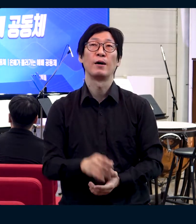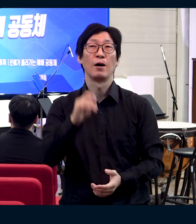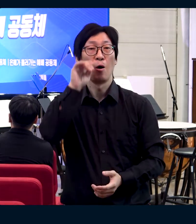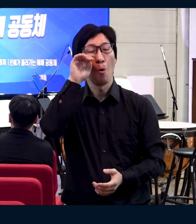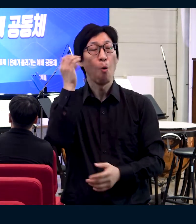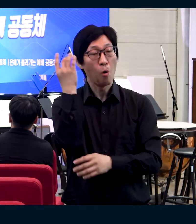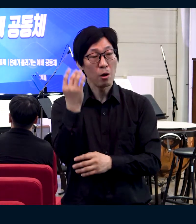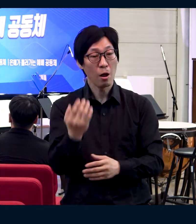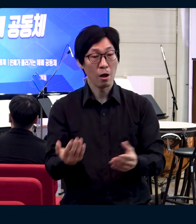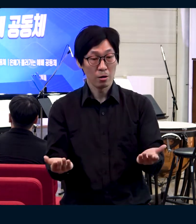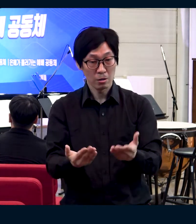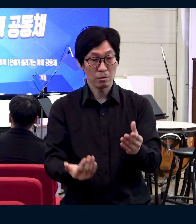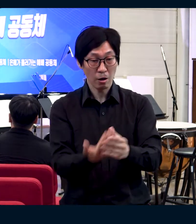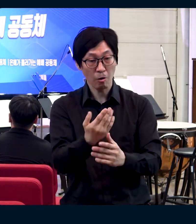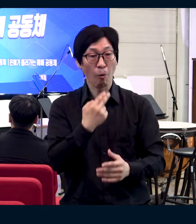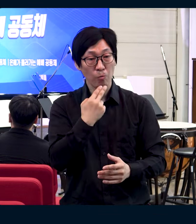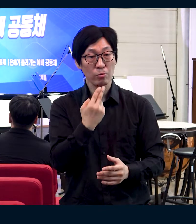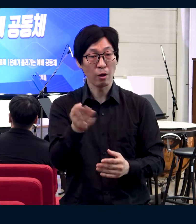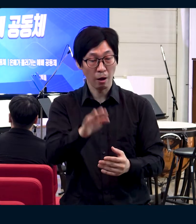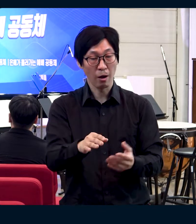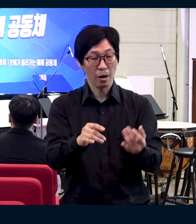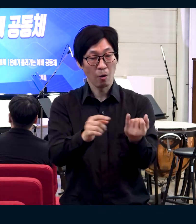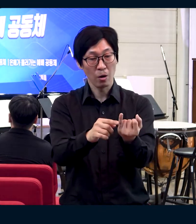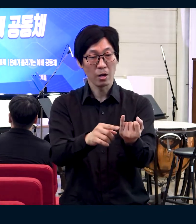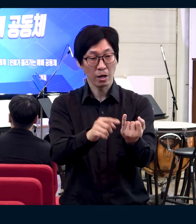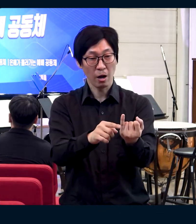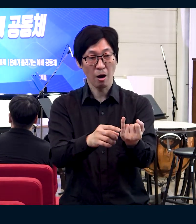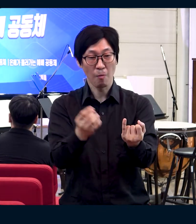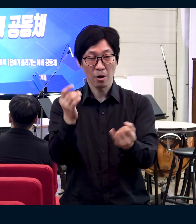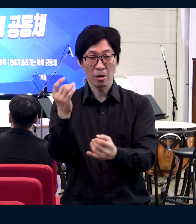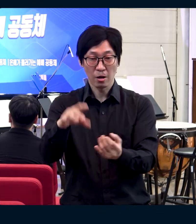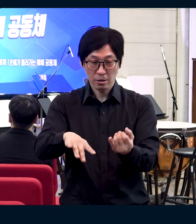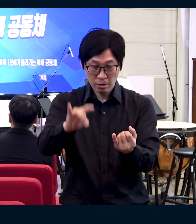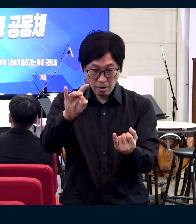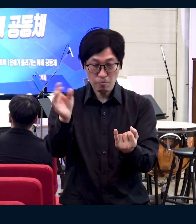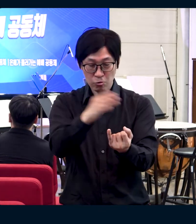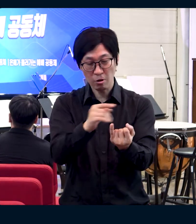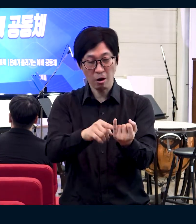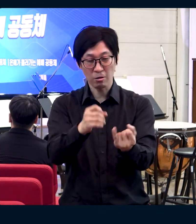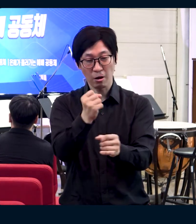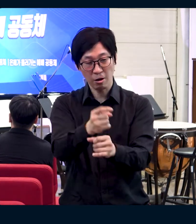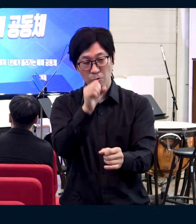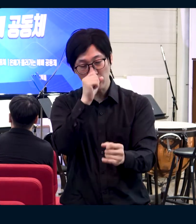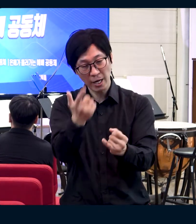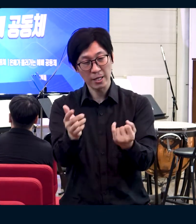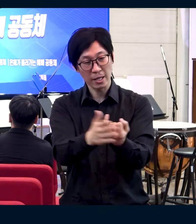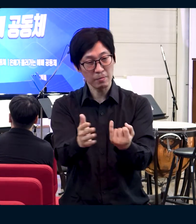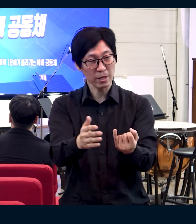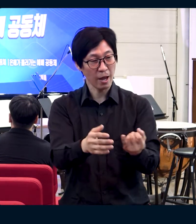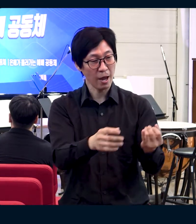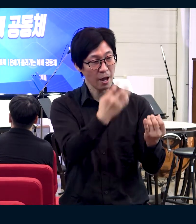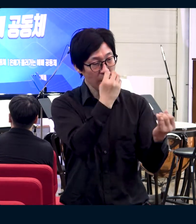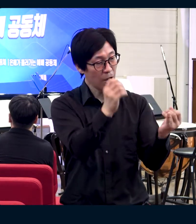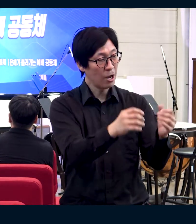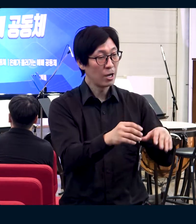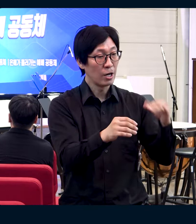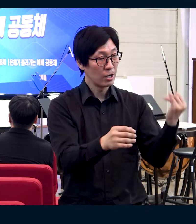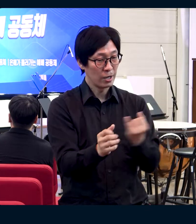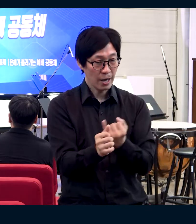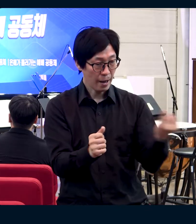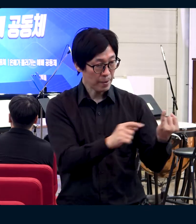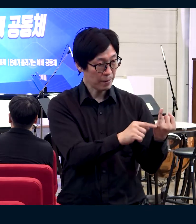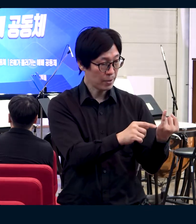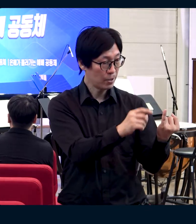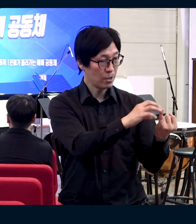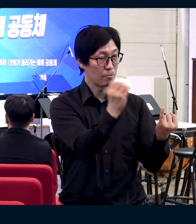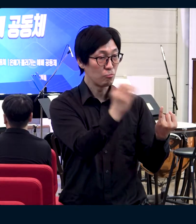일어날 일이 아닌데 하갈 걔가 원래 성격이 좀 나빠서 그래서 일어난 특별한 어떤 상황이라고 생각하세요? 아니죠.